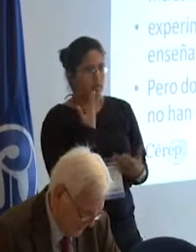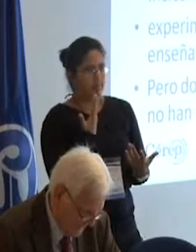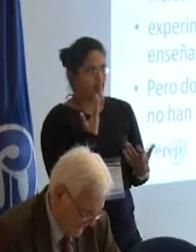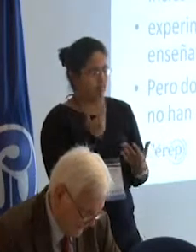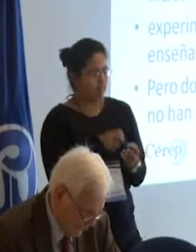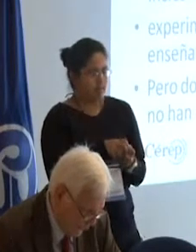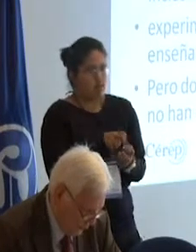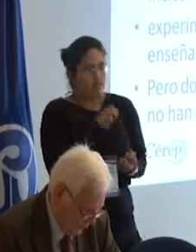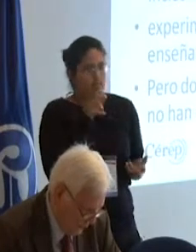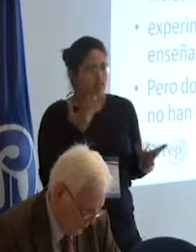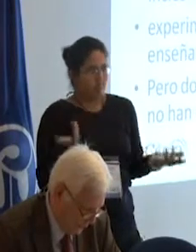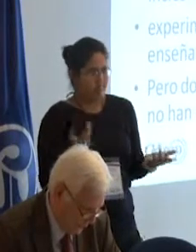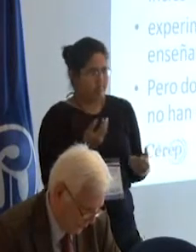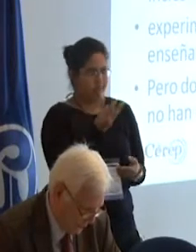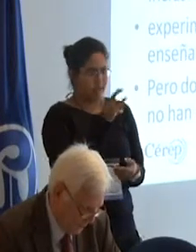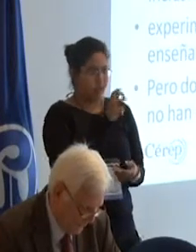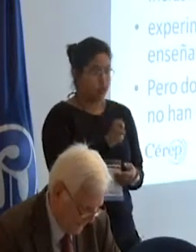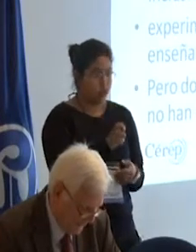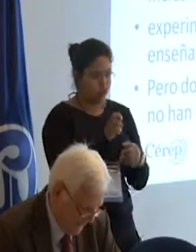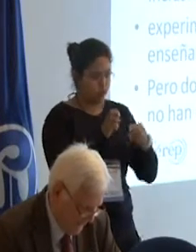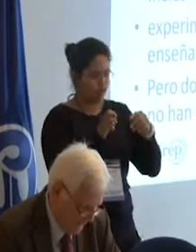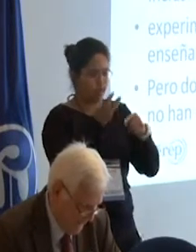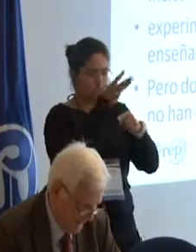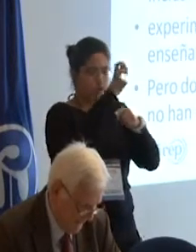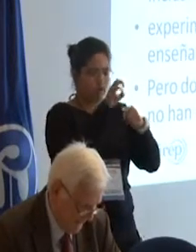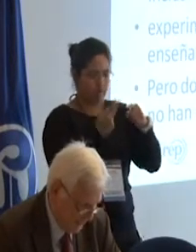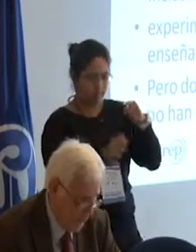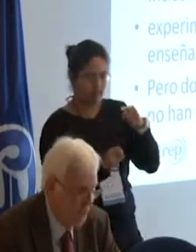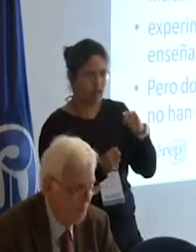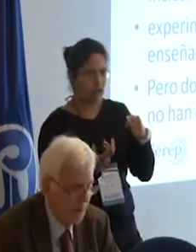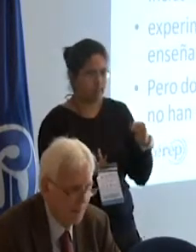18 de promedio, 18 sobre 20.